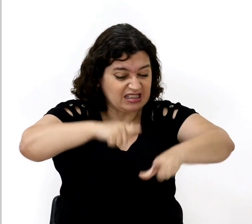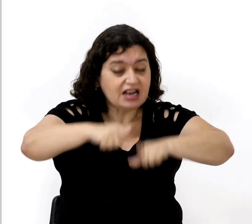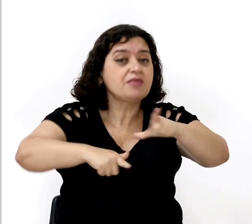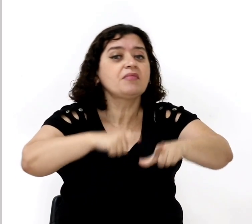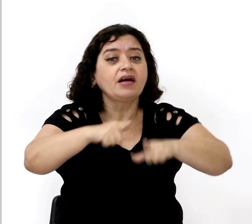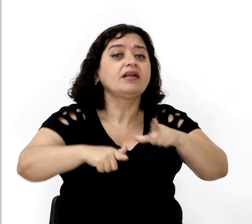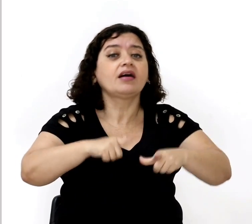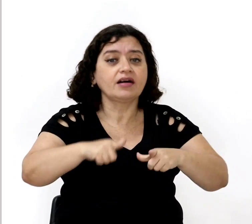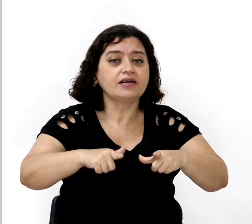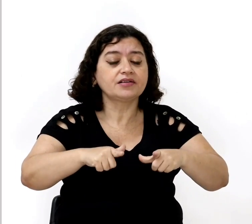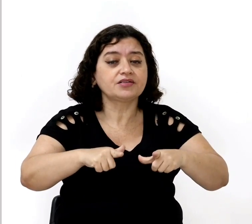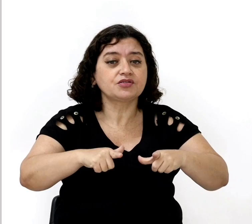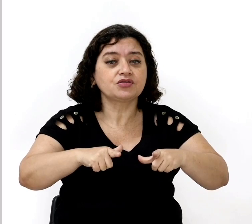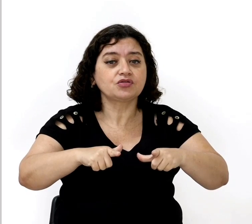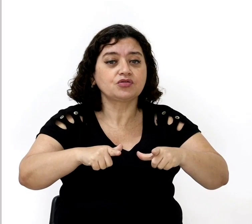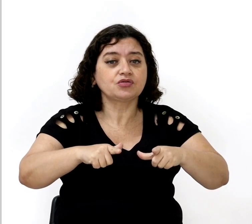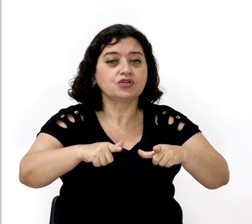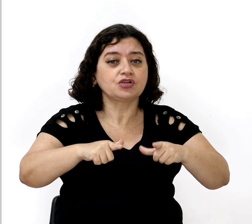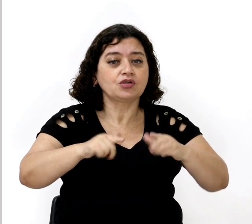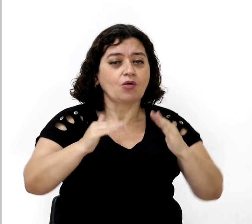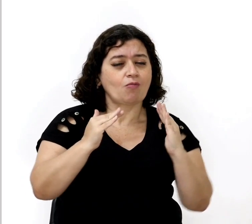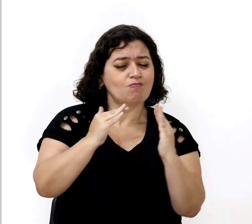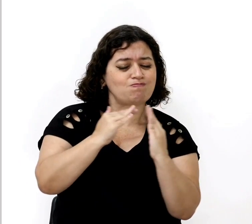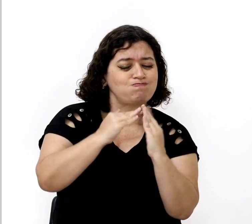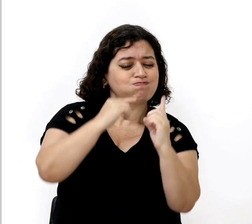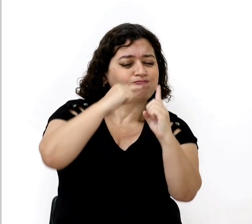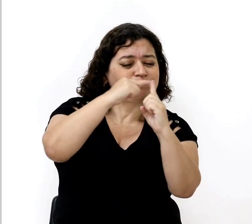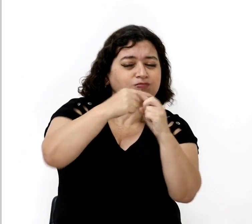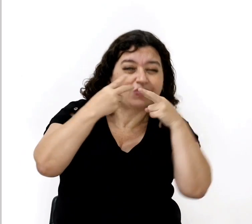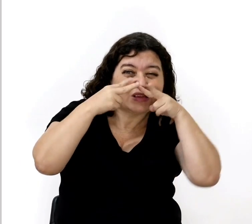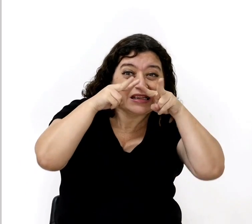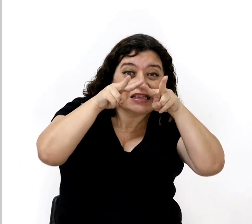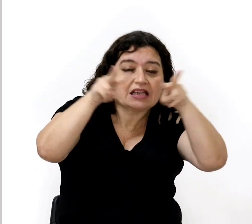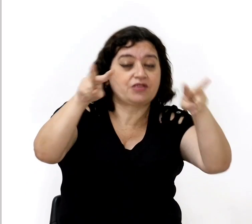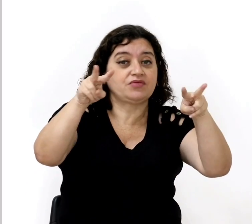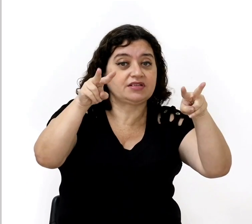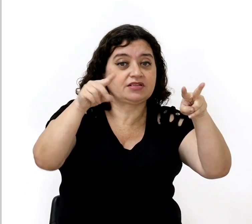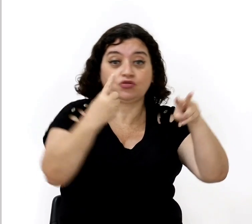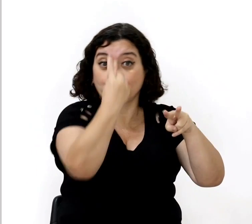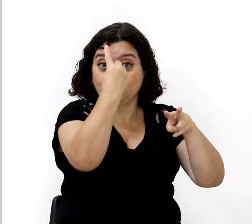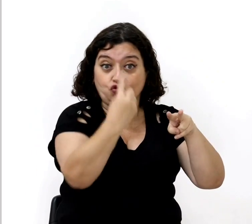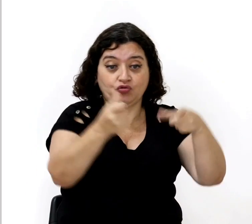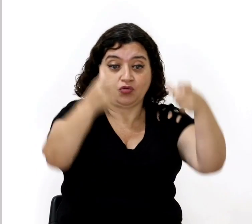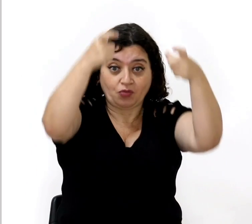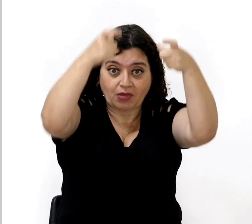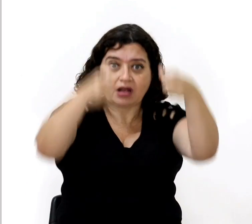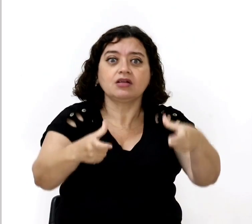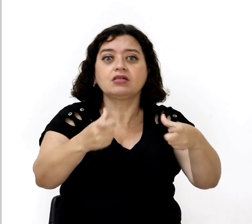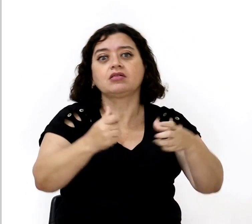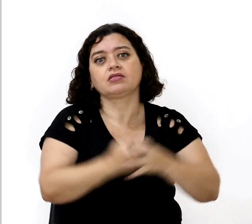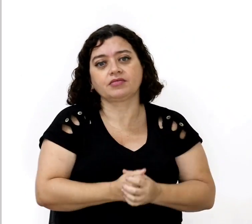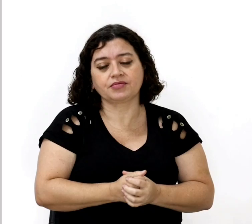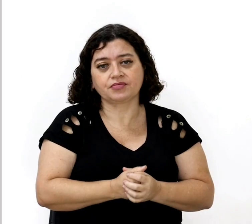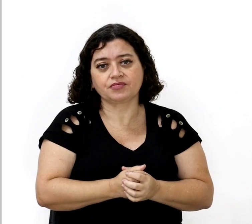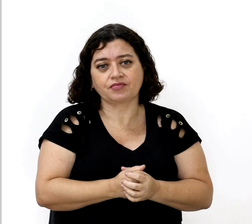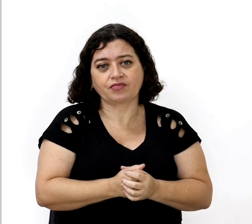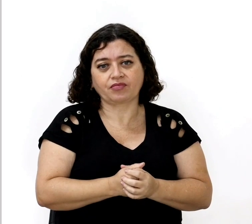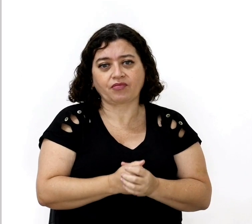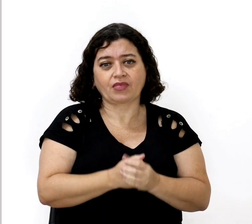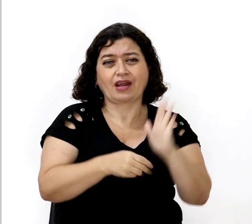exercidos a partir do vislumbre, da visão de uma igreja local. Não